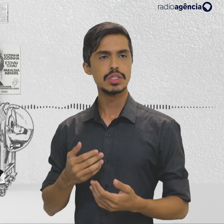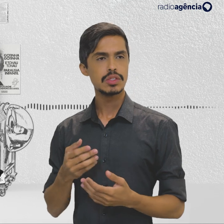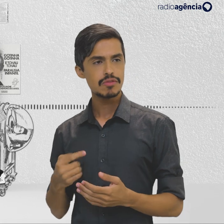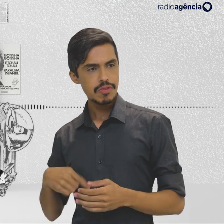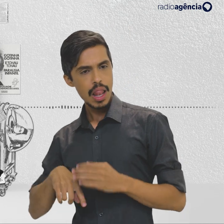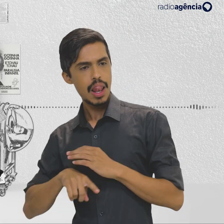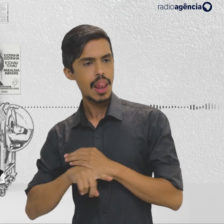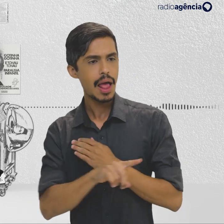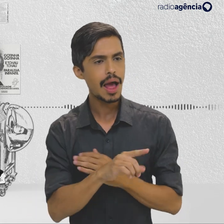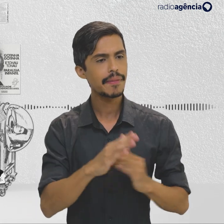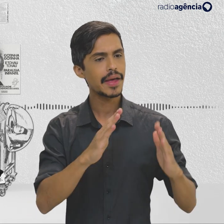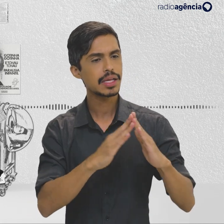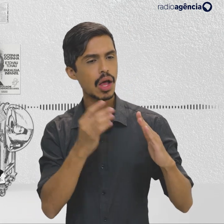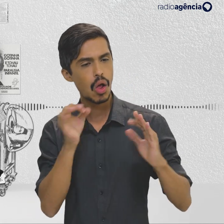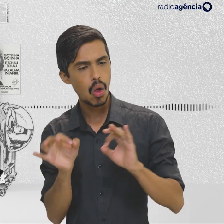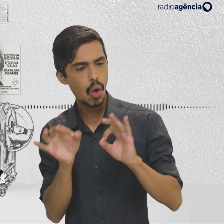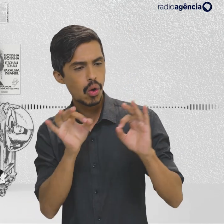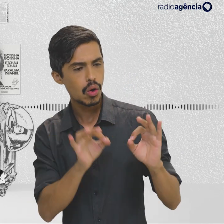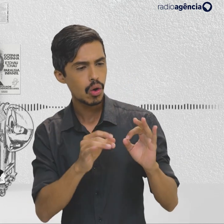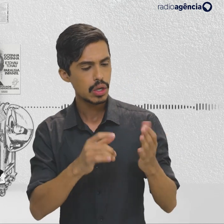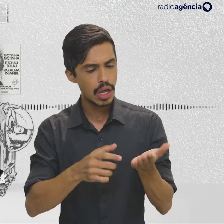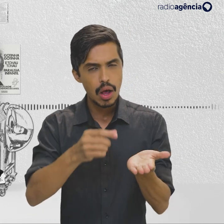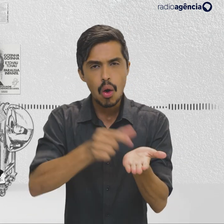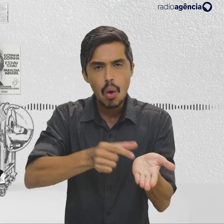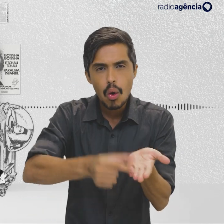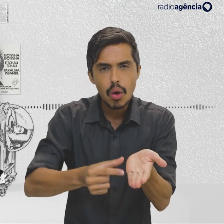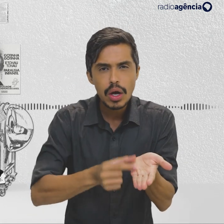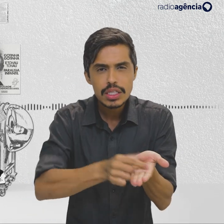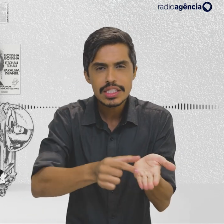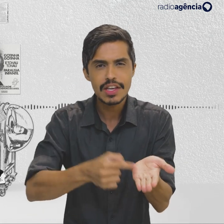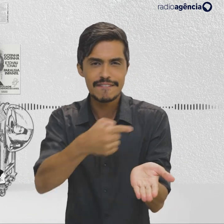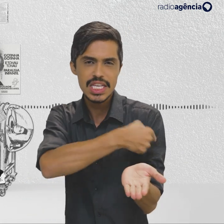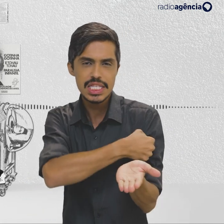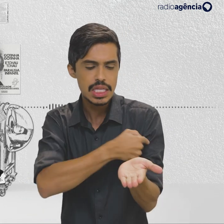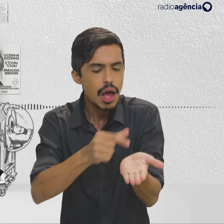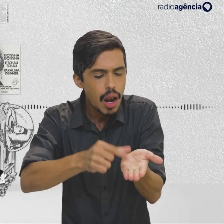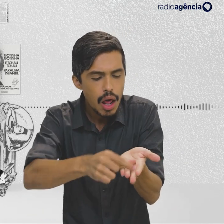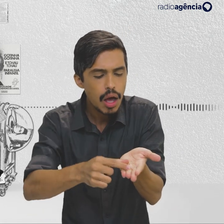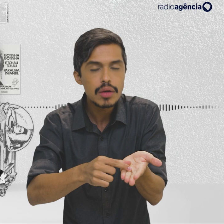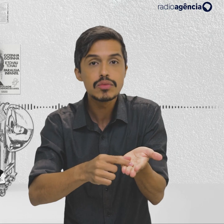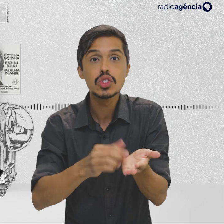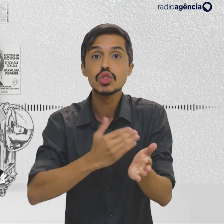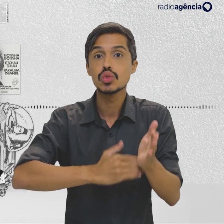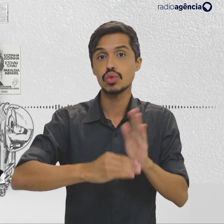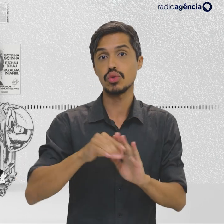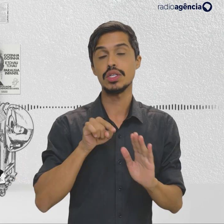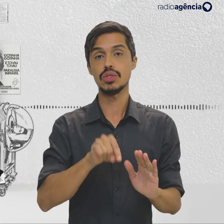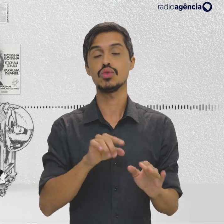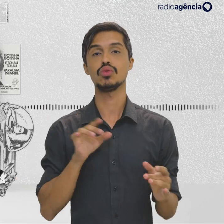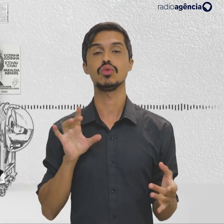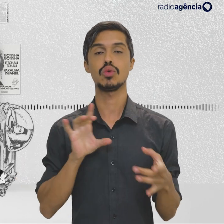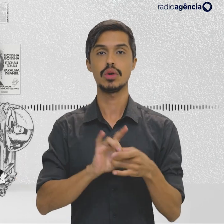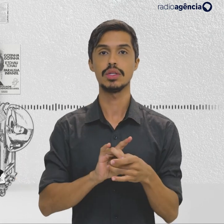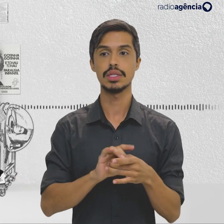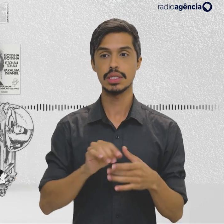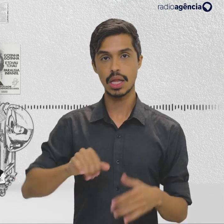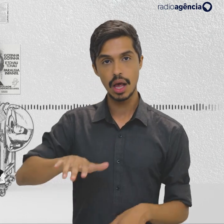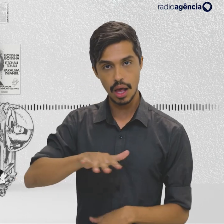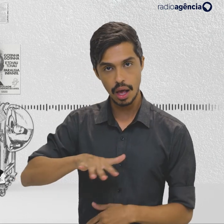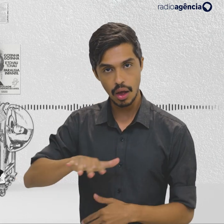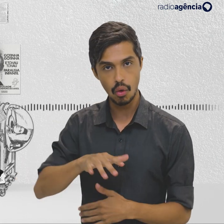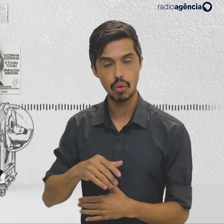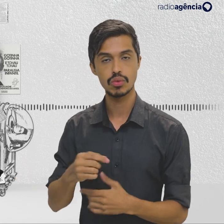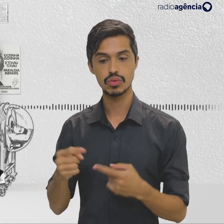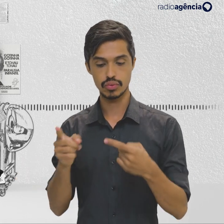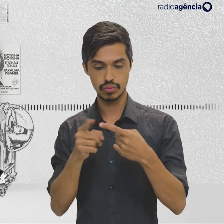vai lá na casa olhar o cartão de vacina isso tudo envolve tanto a